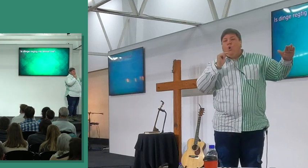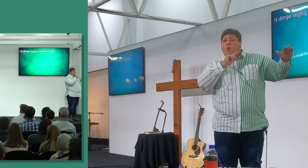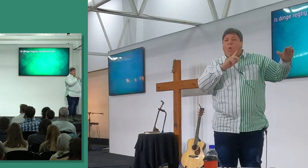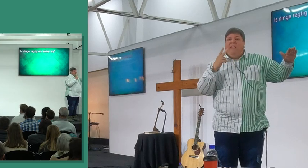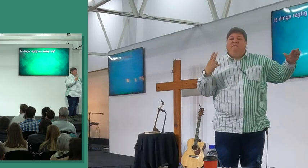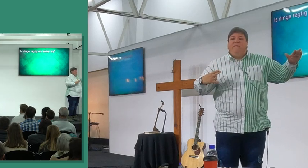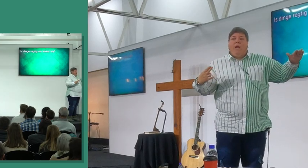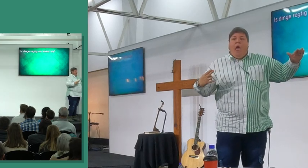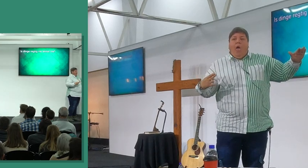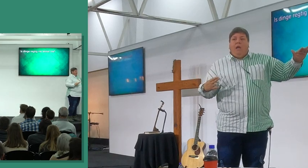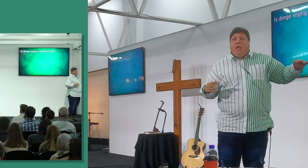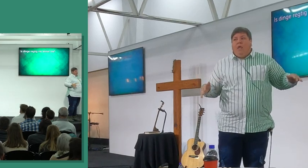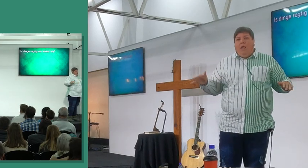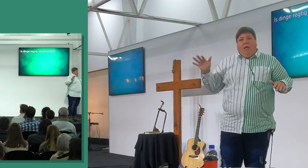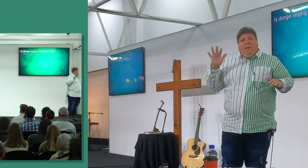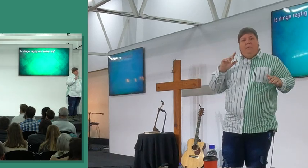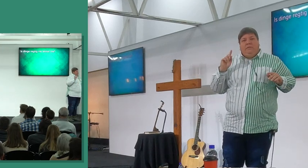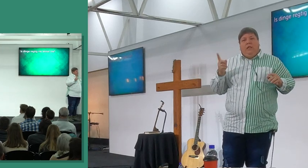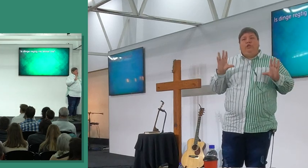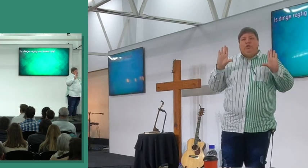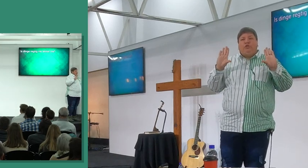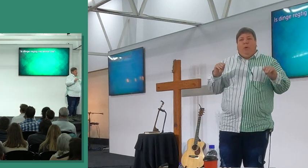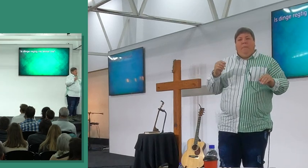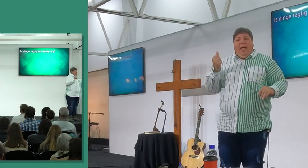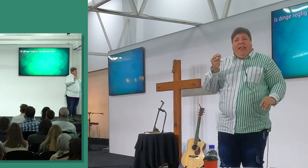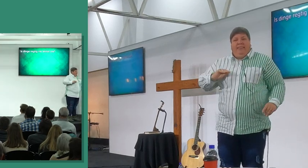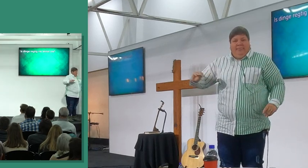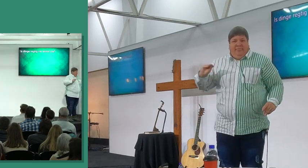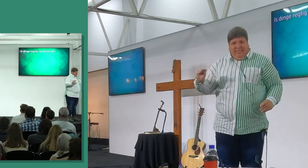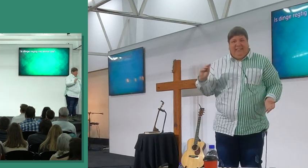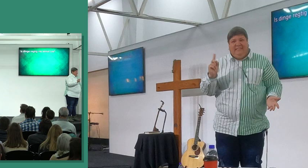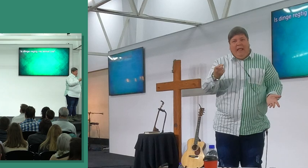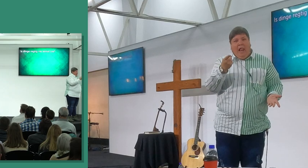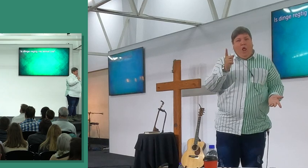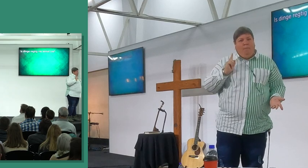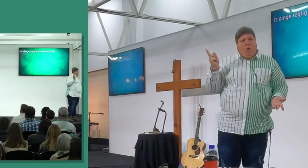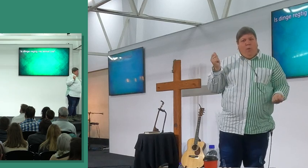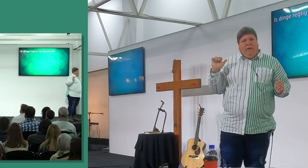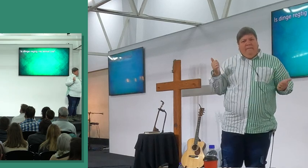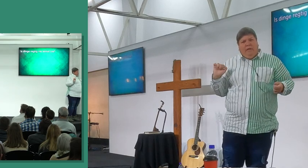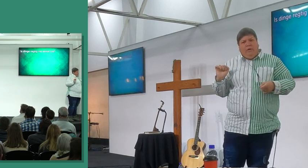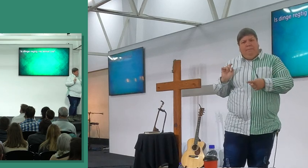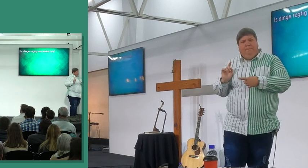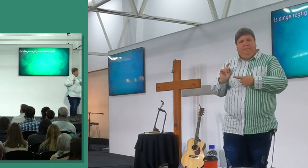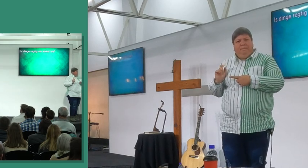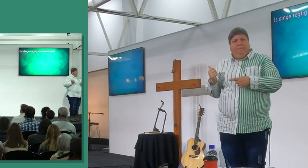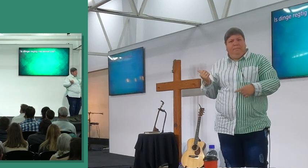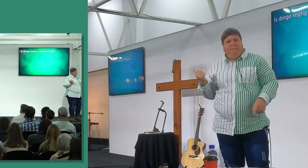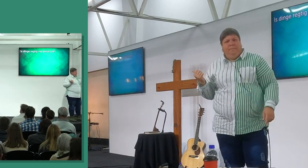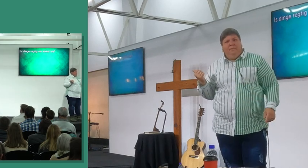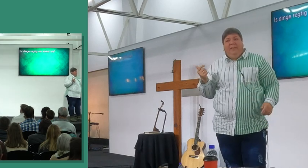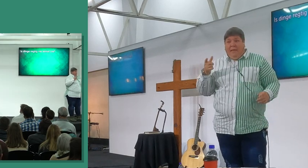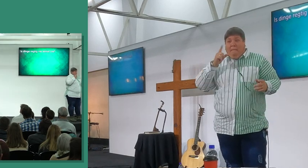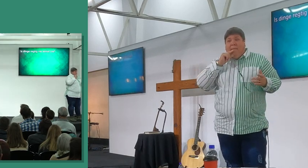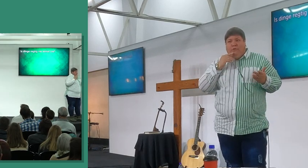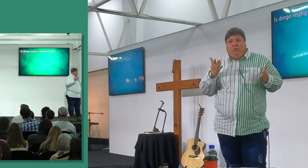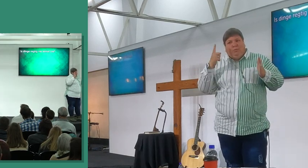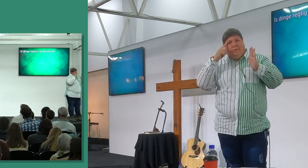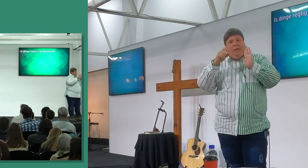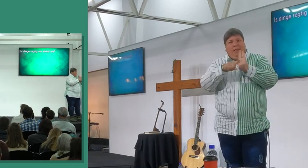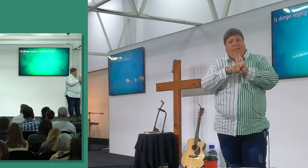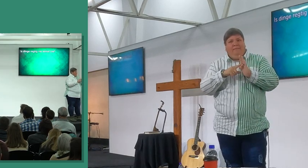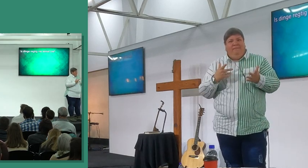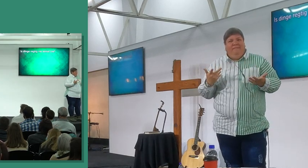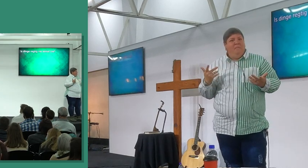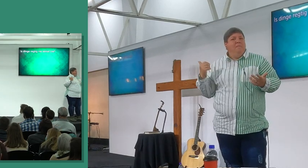nee, dan gaan jy alle allemaal op een collecte geef, maar dis nie eindelijk waarom praat nie, as ek vir jy een foto was, van my rooi Ferrari, ek het nie rooi Ferrari nie net vir die rekel, maar ek vir jy een foto was,